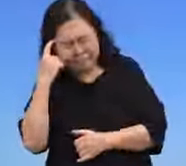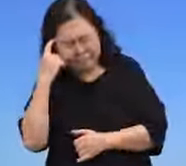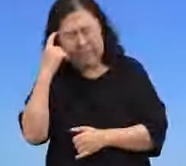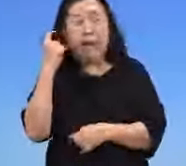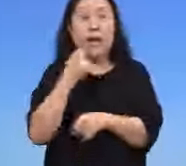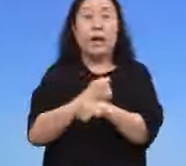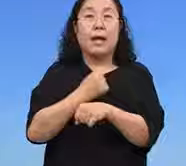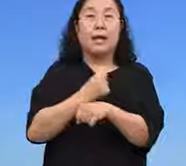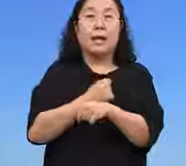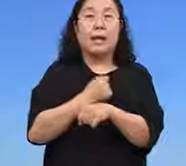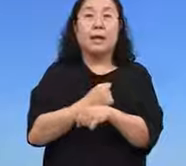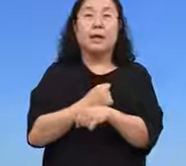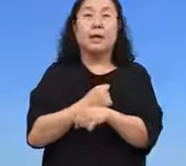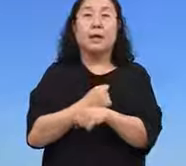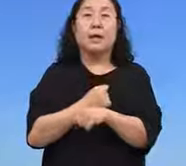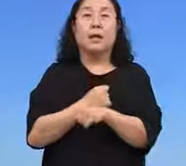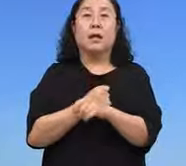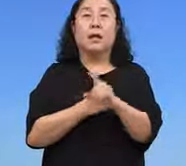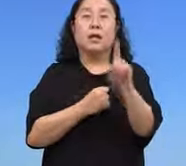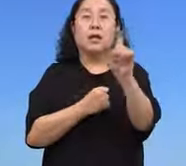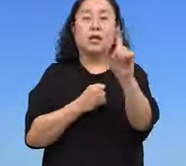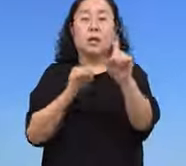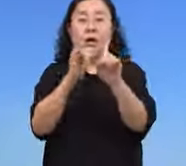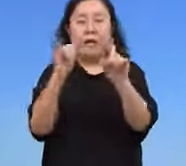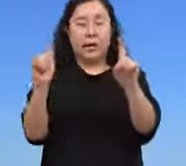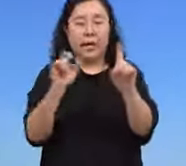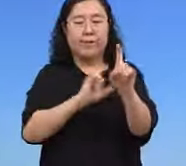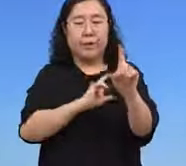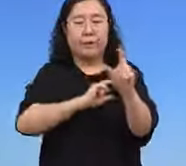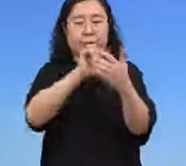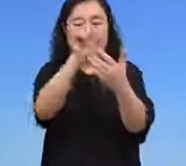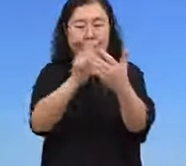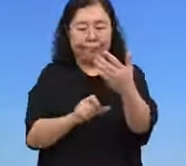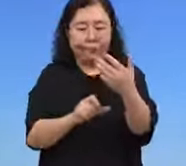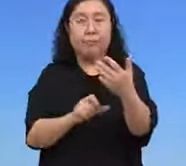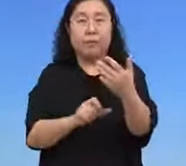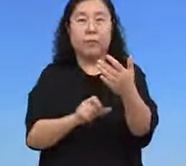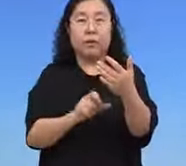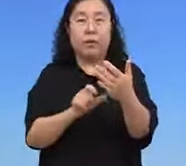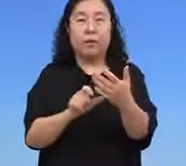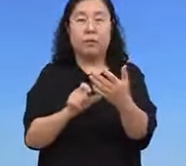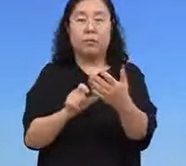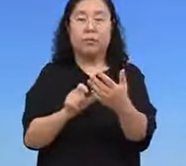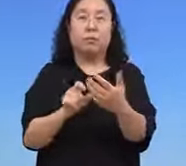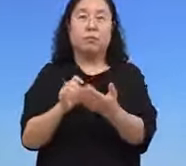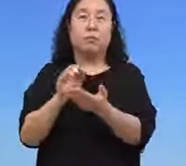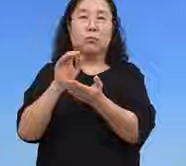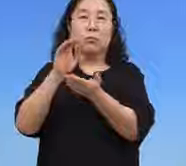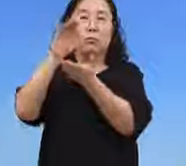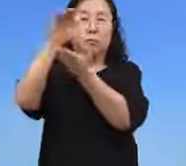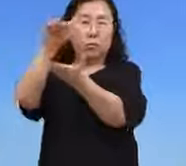심사숙고하다 보니까 이렇게 인원이 좀 줄어든 것 같아요.